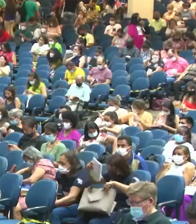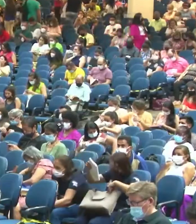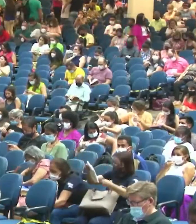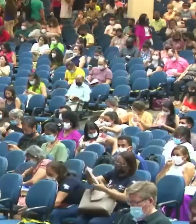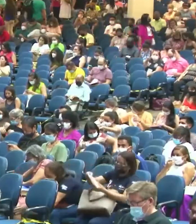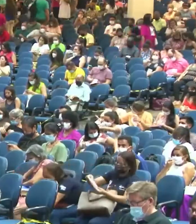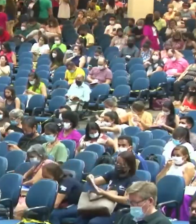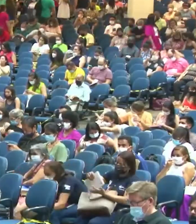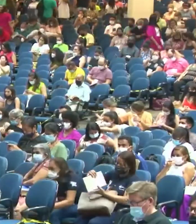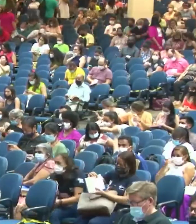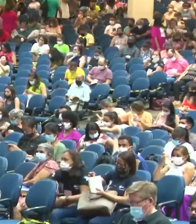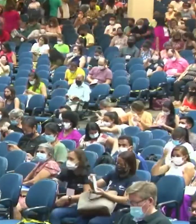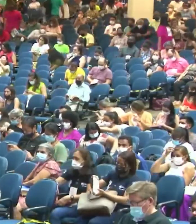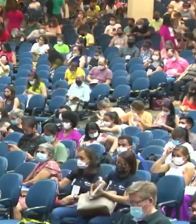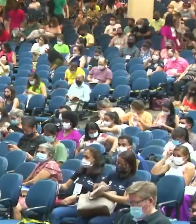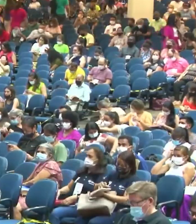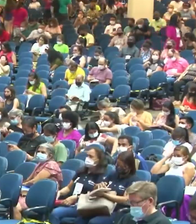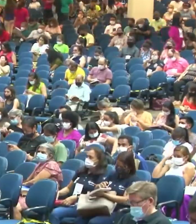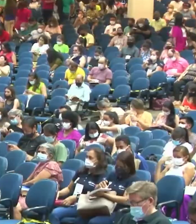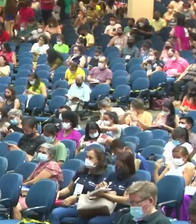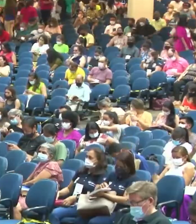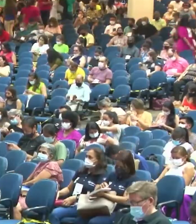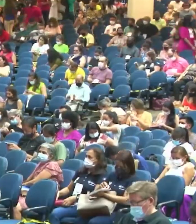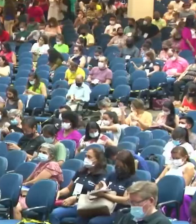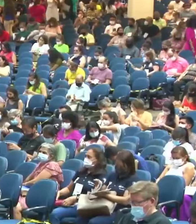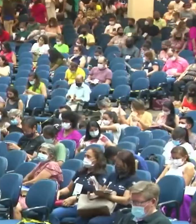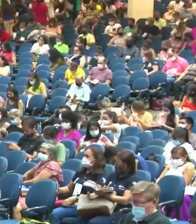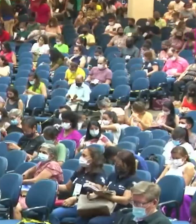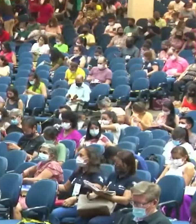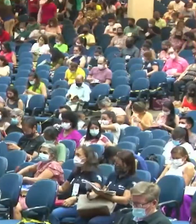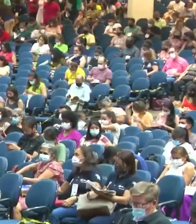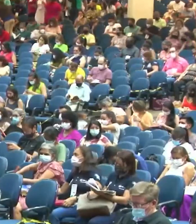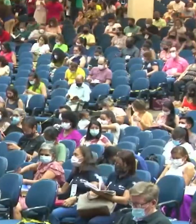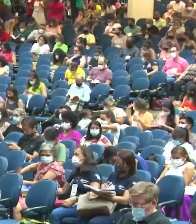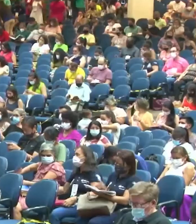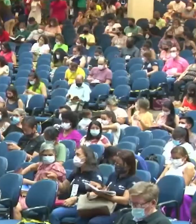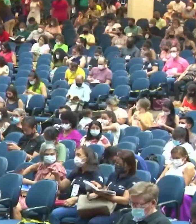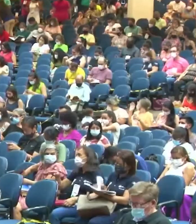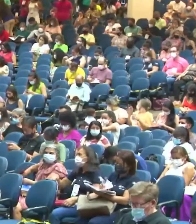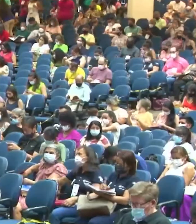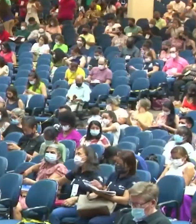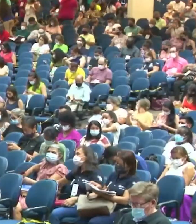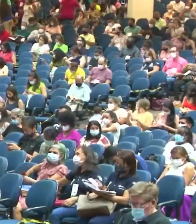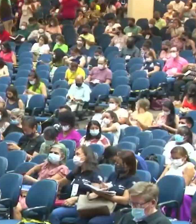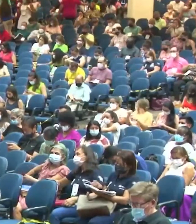fácil, que está em Ageu. Vamos lá para Ageu.